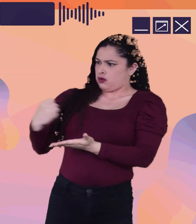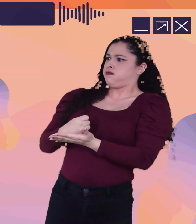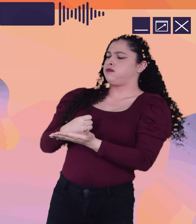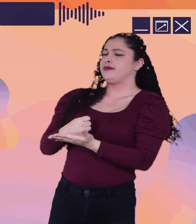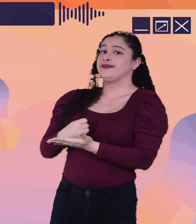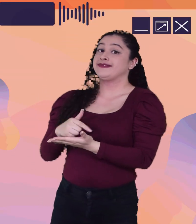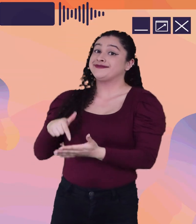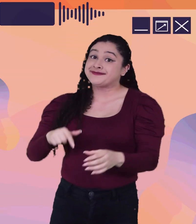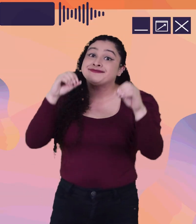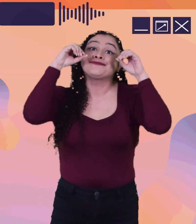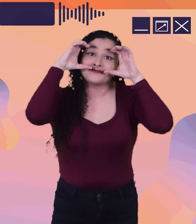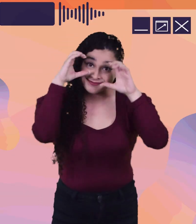Red flag.